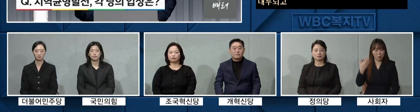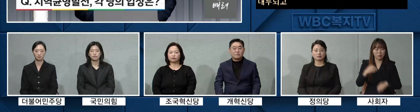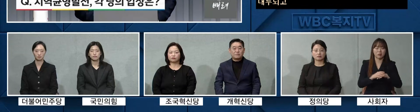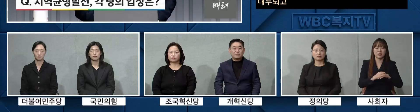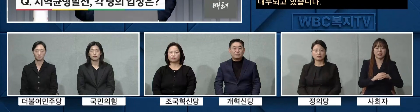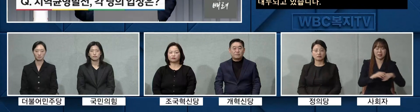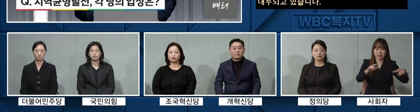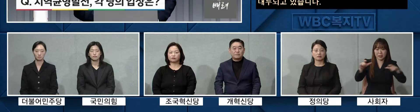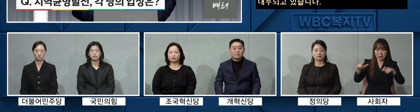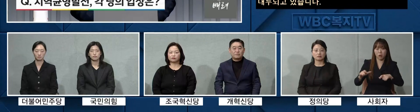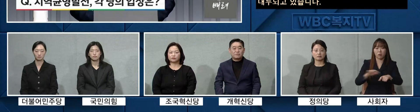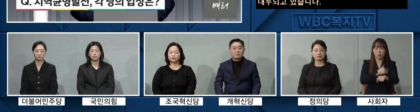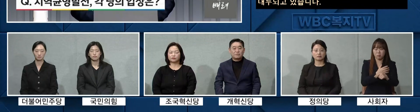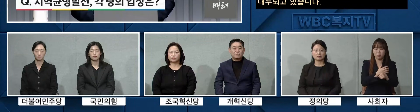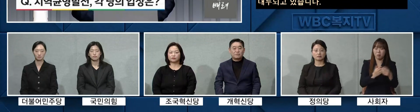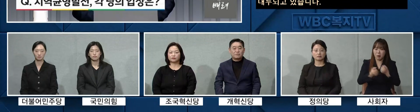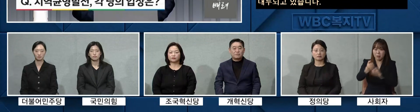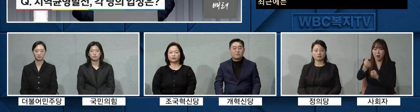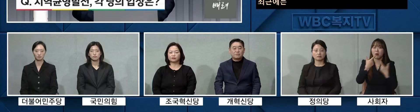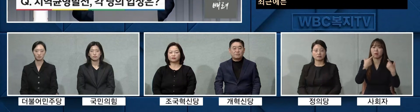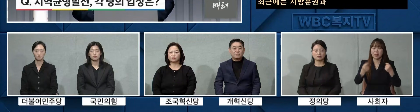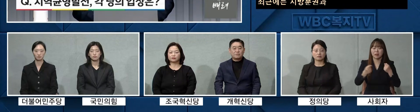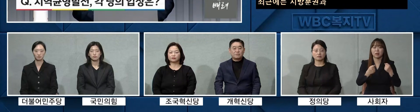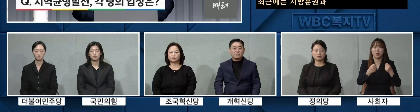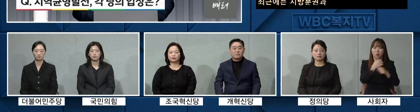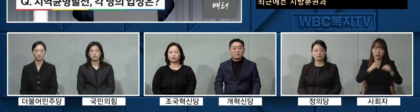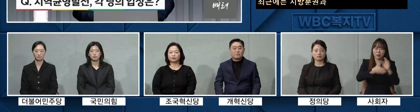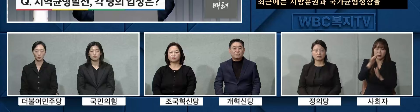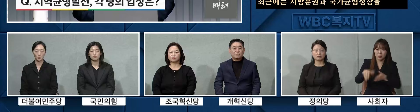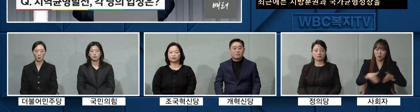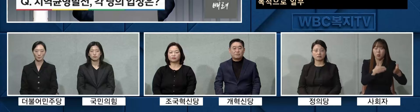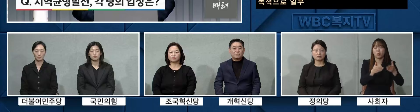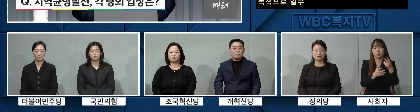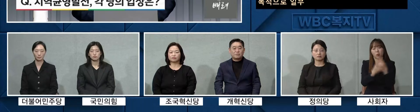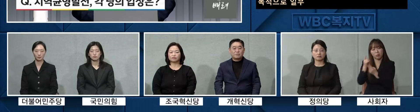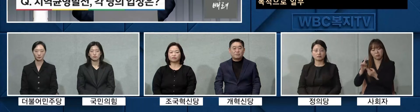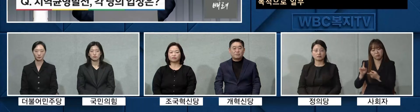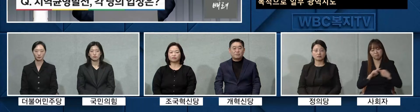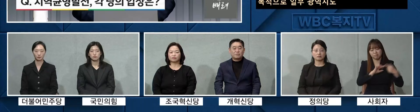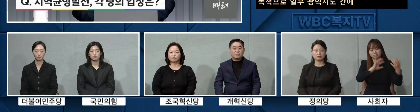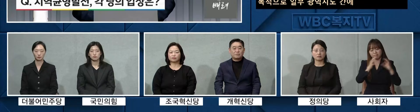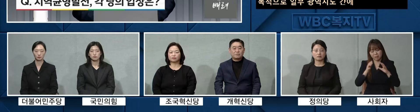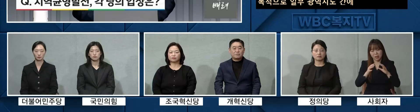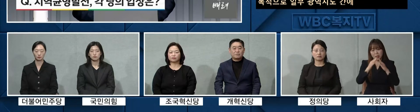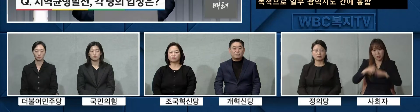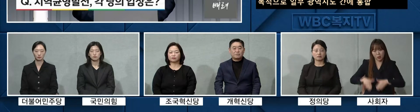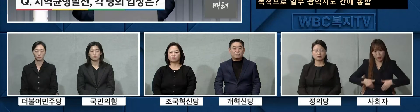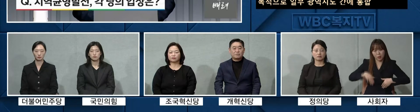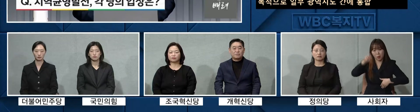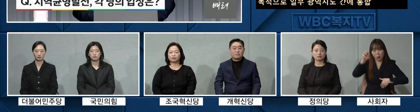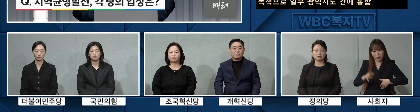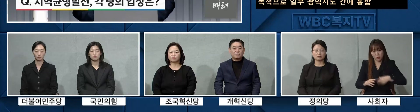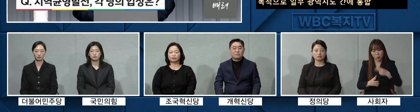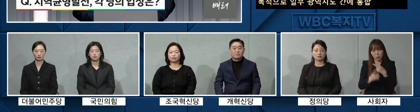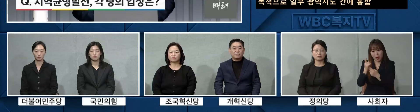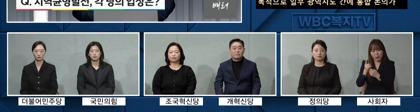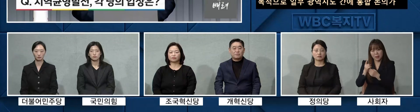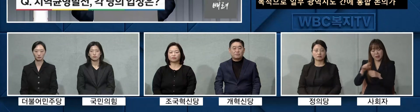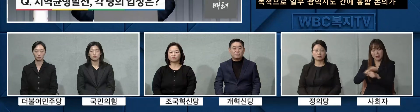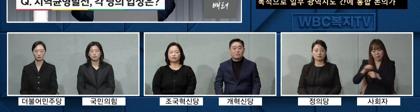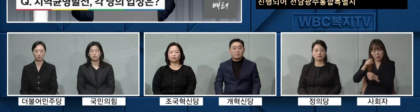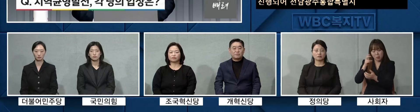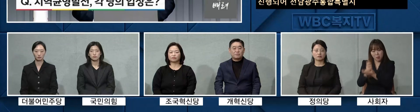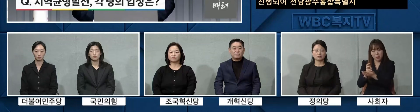균형 성장을 목적으로 일부 광역시도 간의 통합 논의가 진행되어 전남 광주 통합특별시 설치를 위한